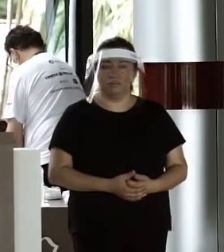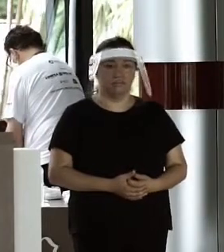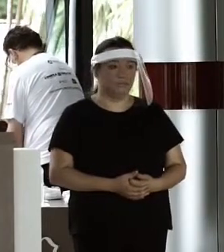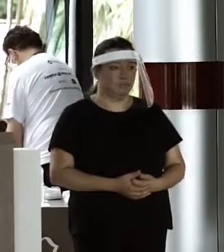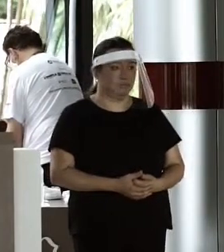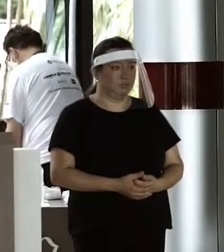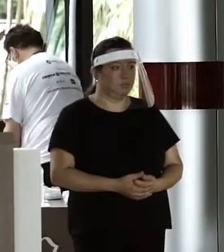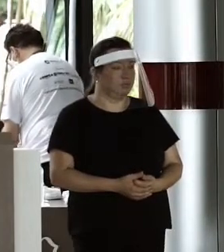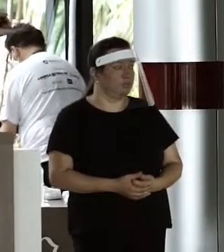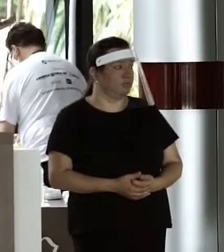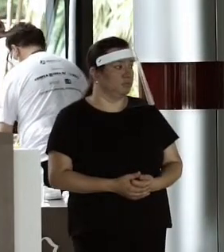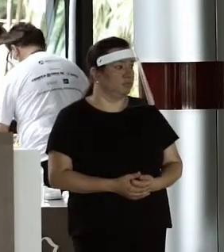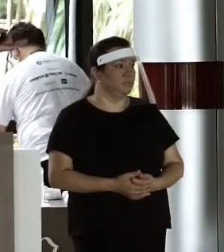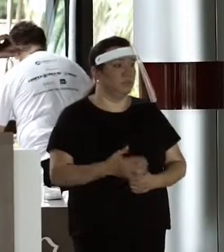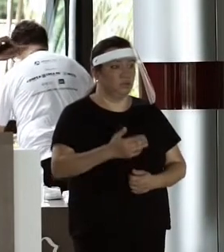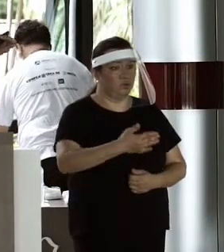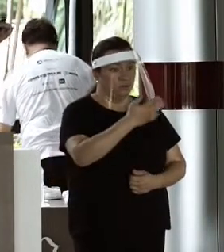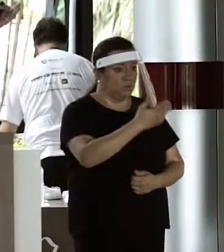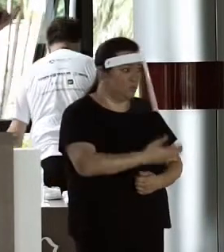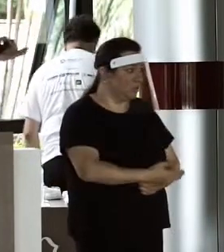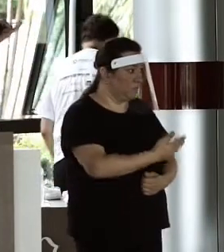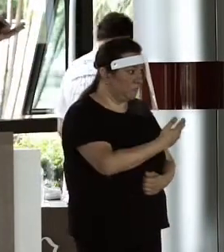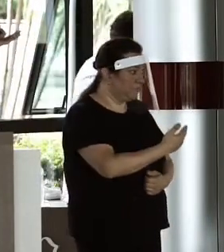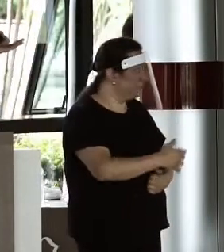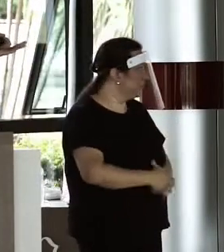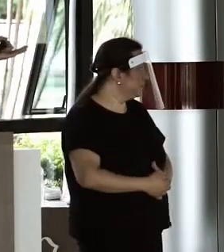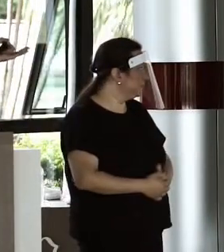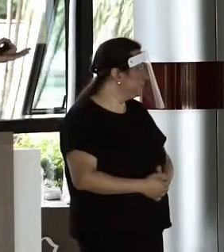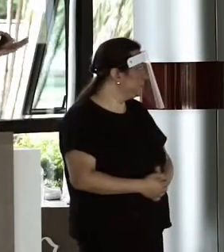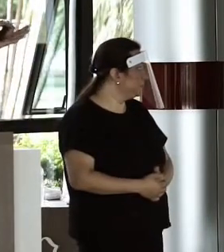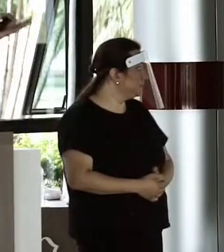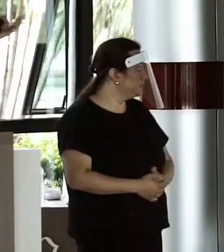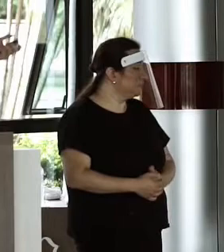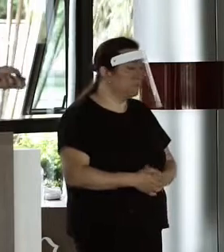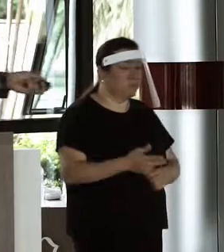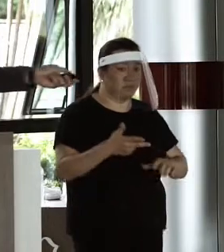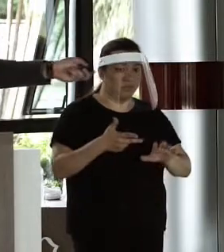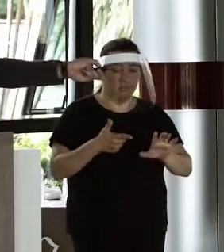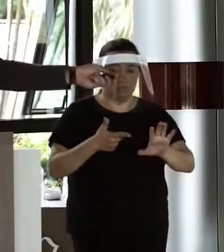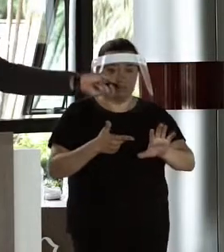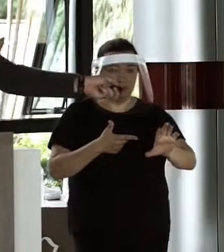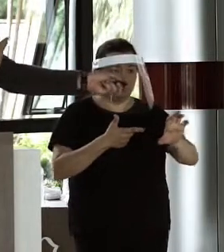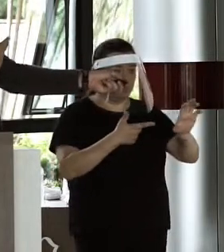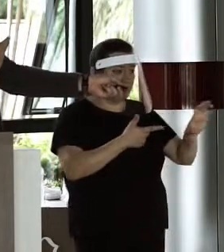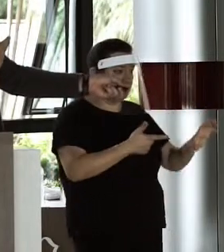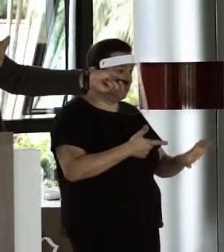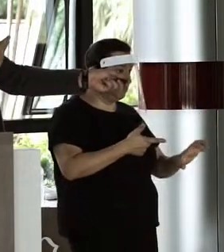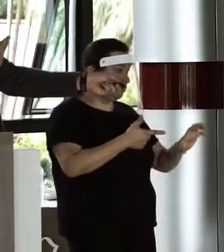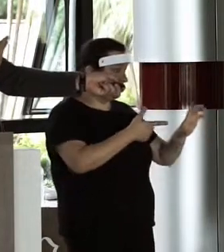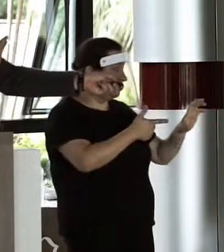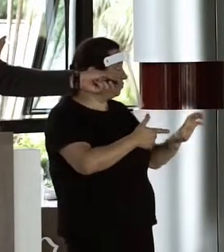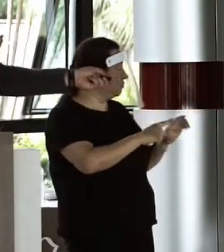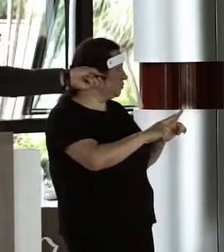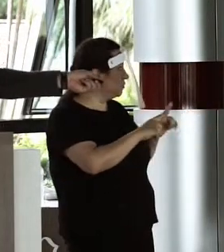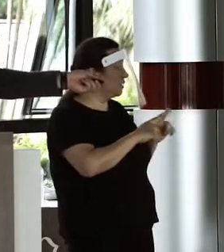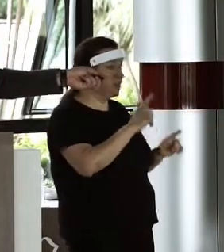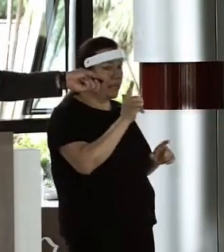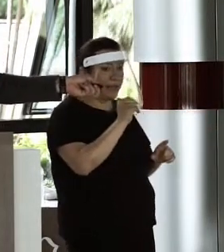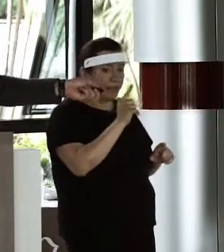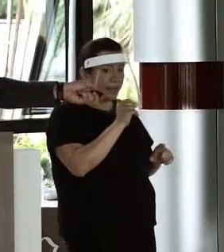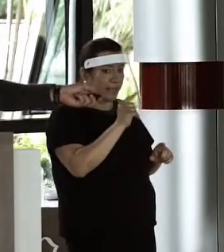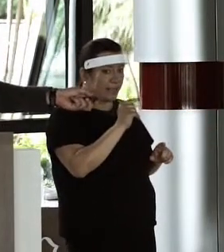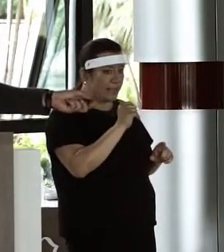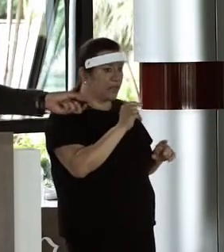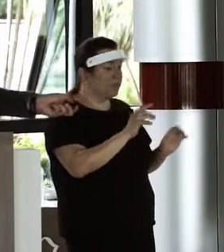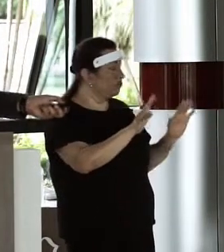para a gente separar isso. Aqui, então, as câmeras termográficas captando, aqui no caso uma infiltração, aqui uma